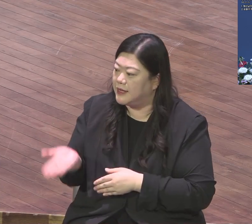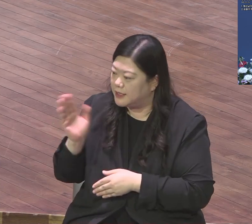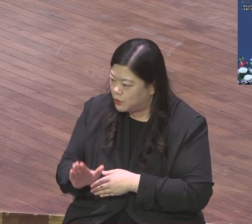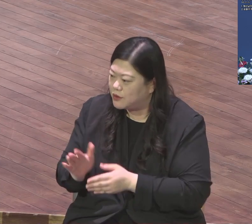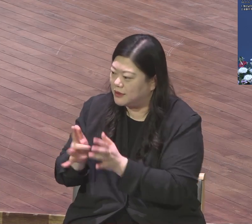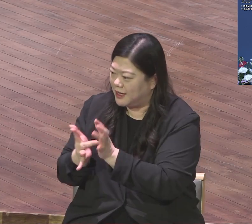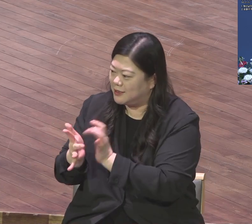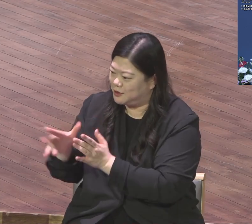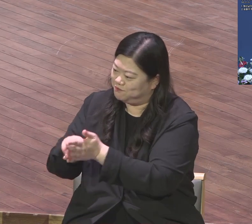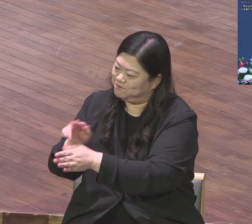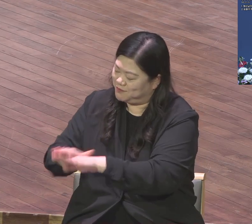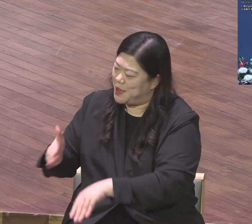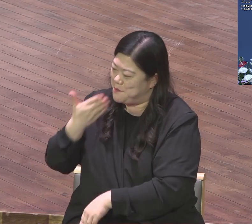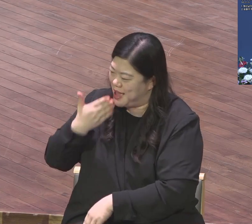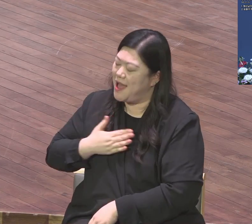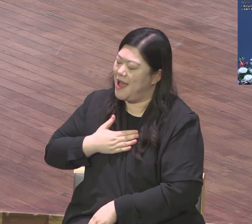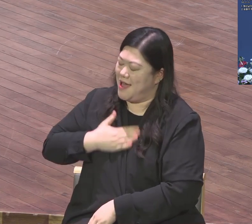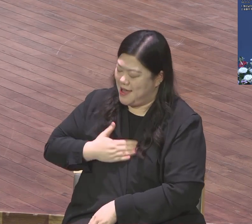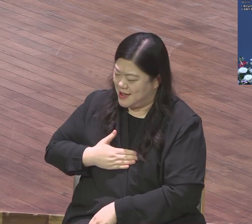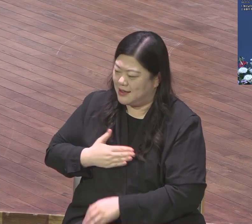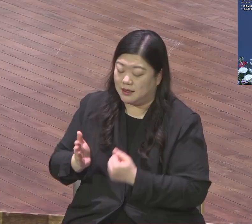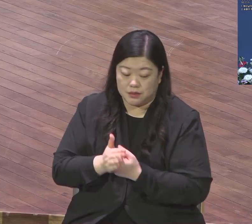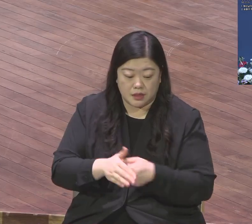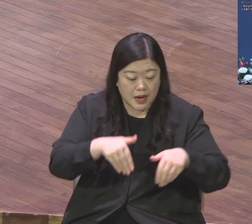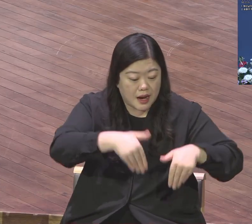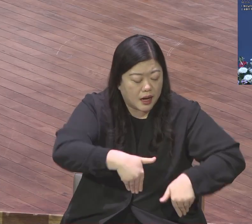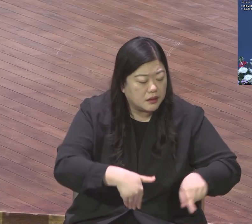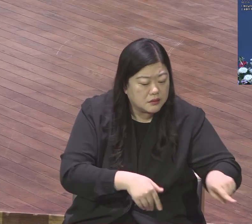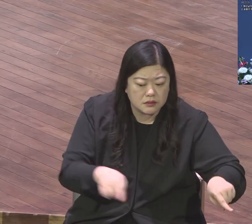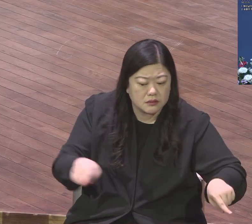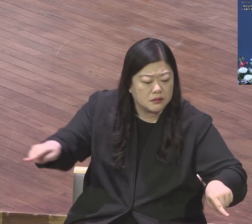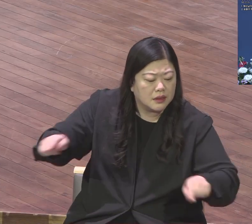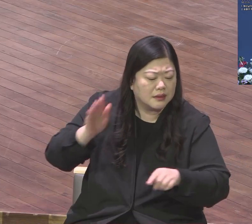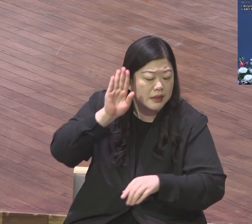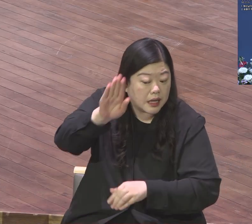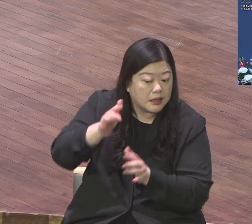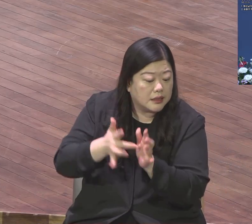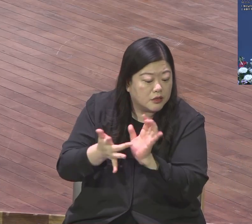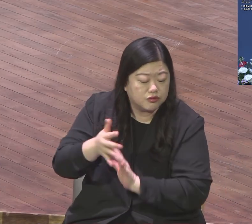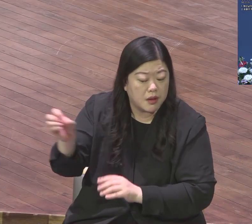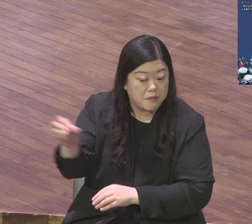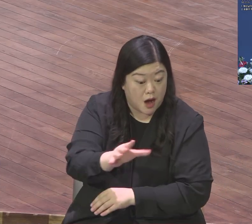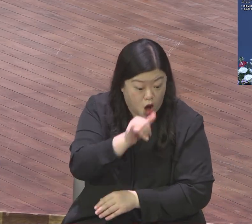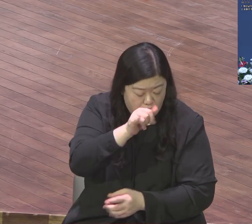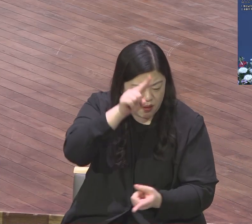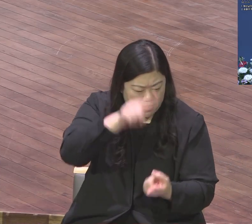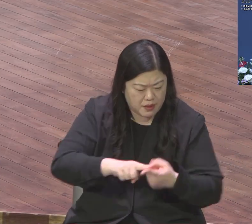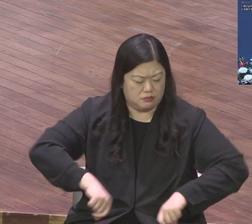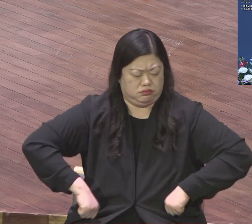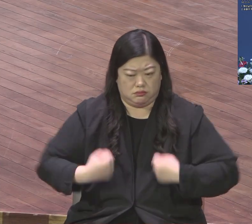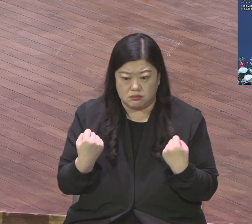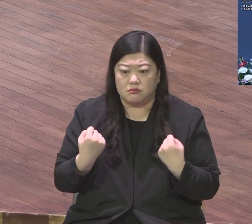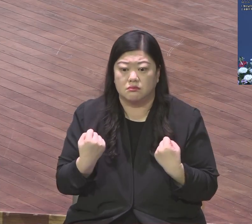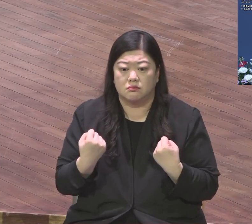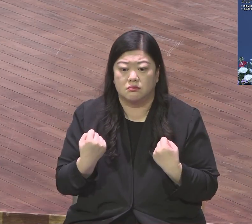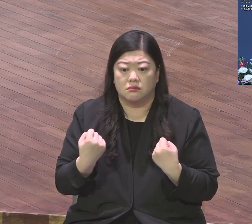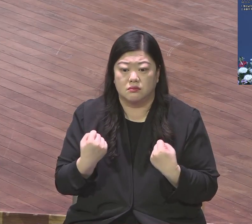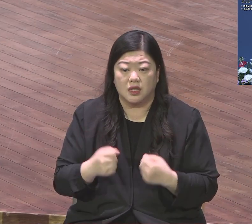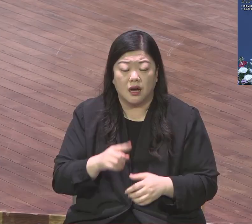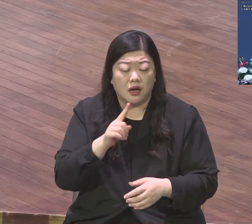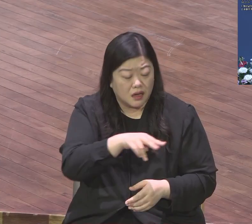하인들에게 예수님이 무슨 말씀, 이 말은요 도저히 이해가 안 되는 말씀을